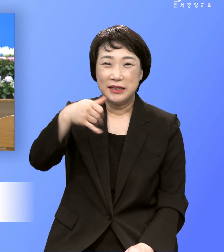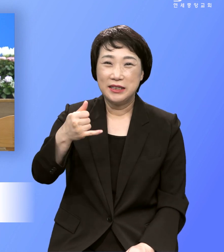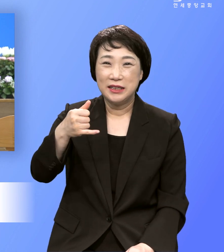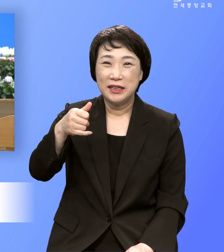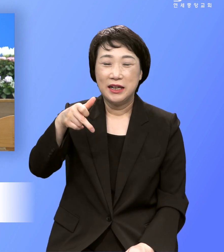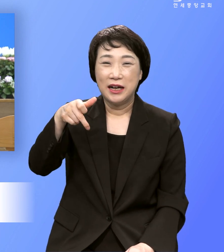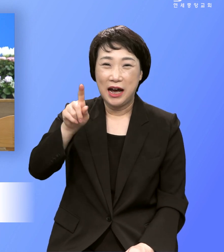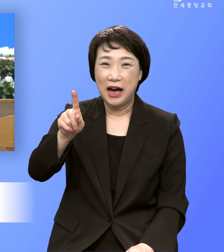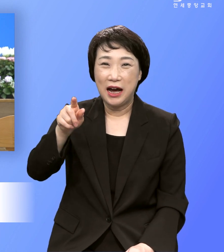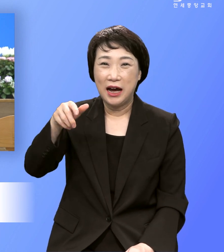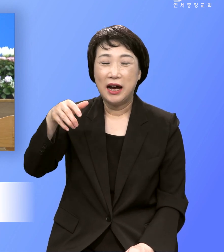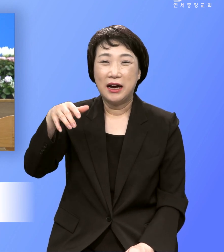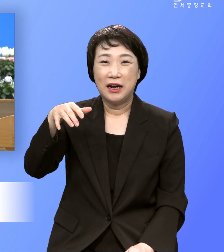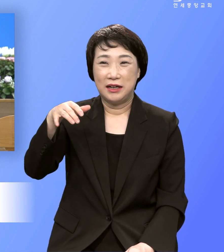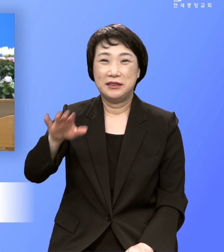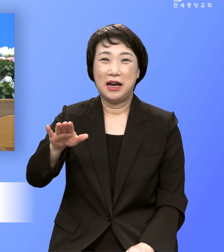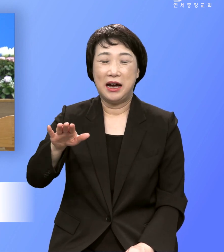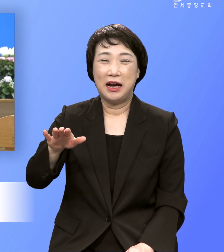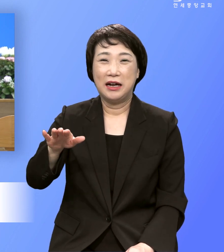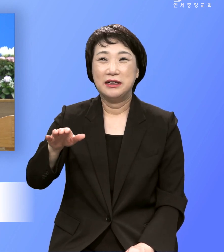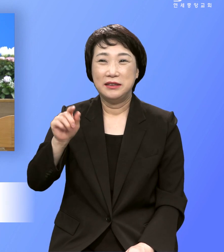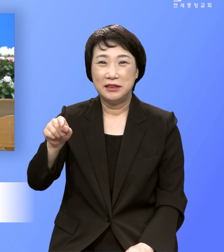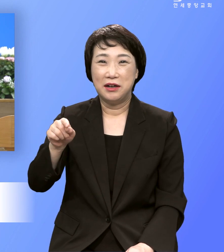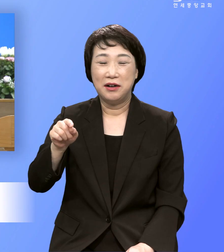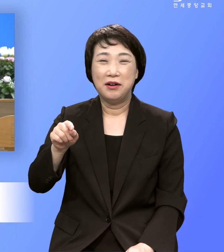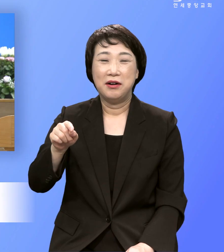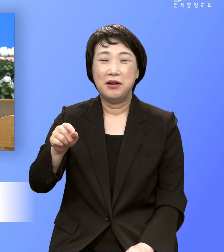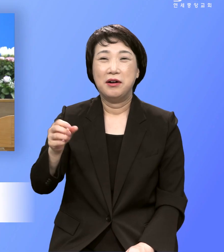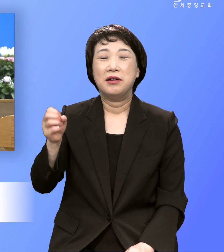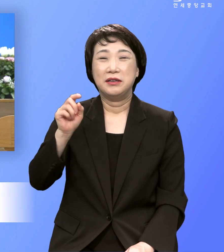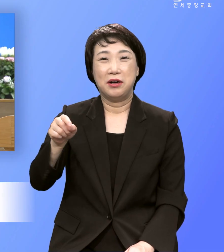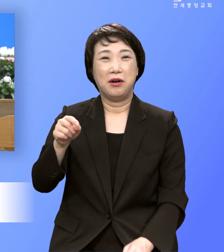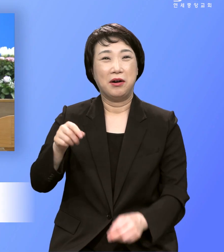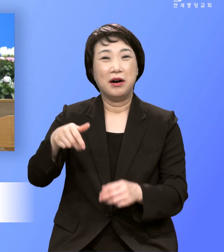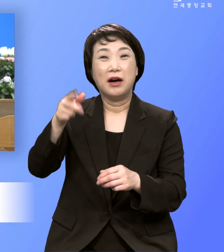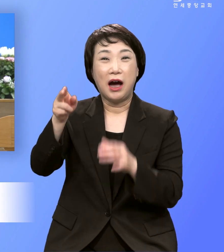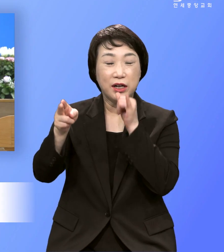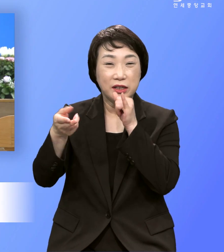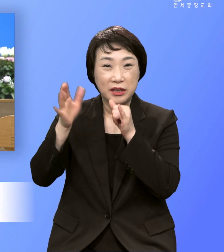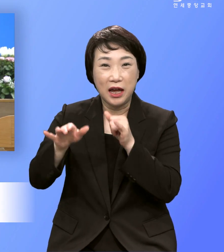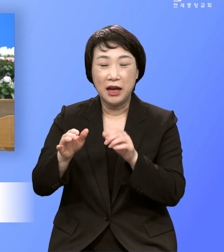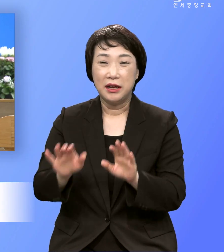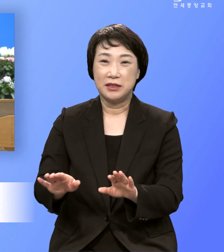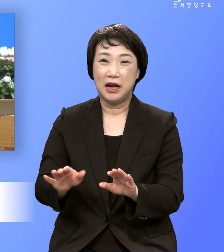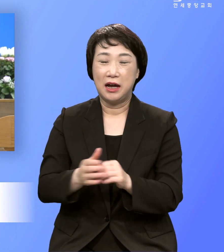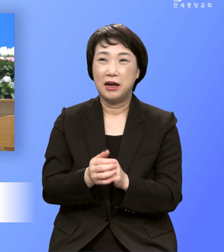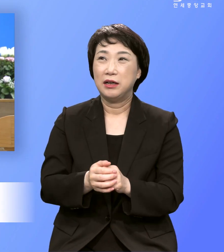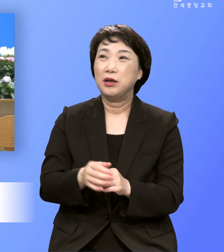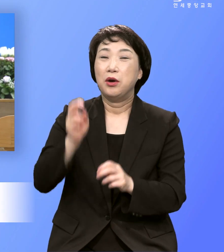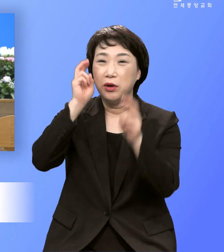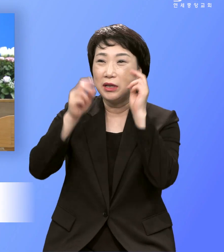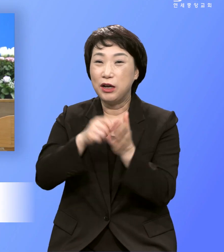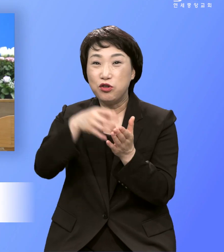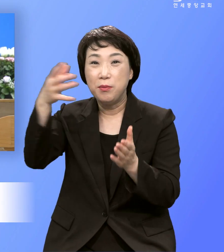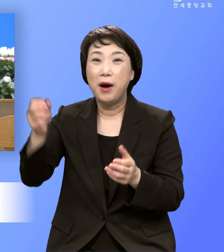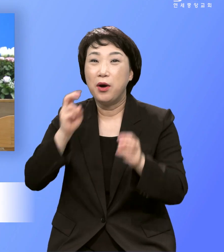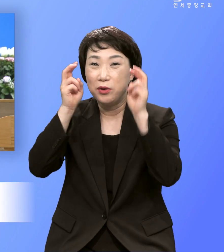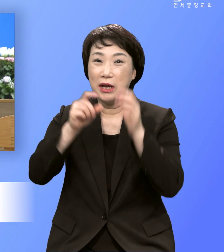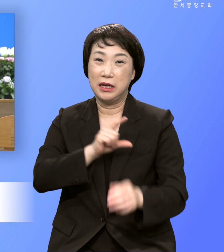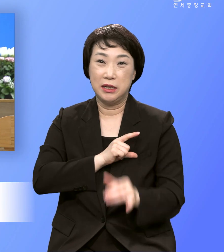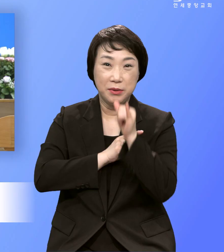마스자키, 예, 별이 1개짜리, 2개짜리,